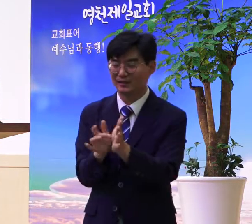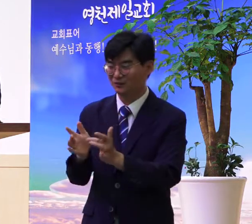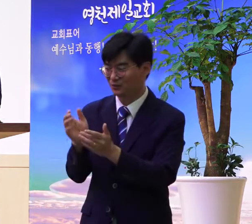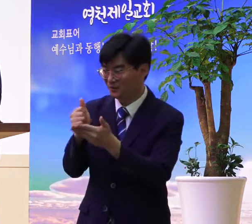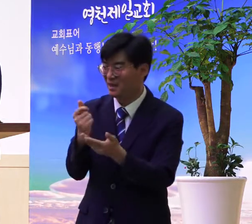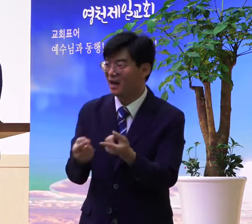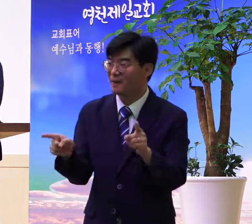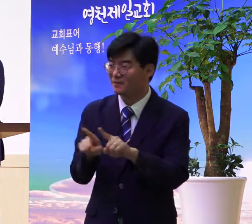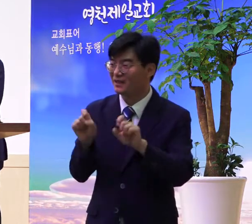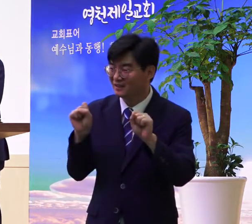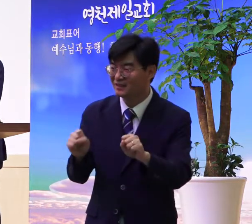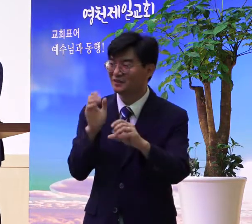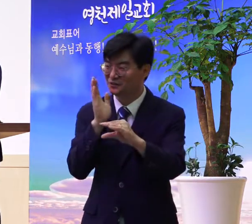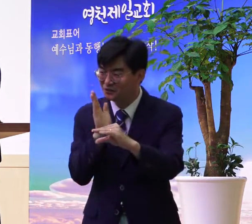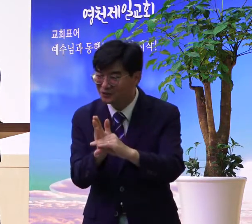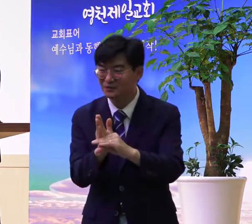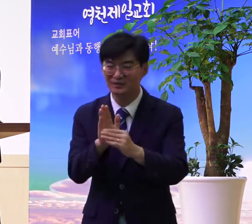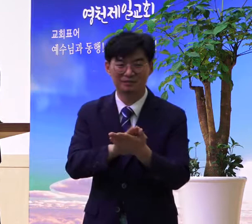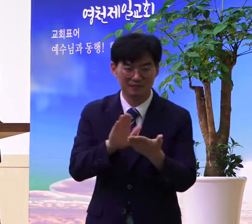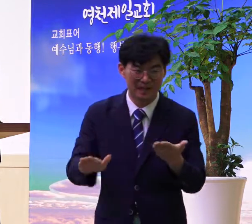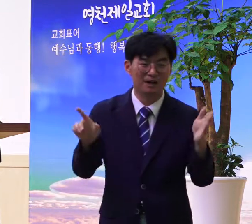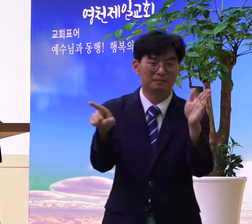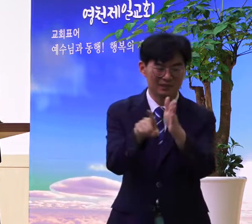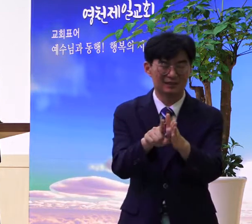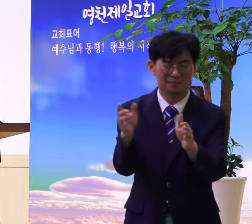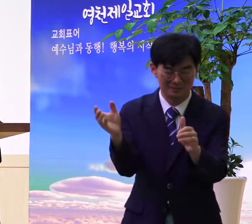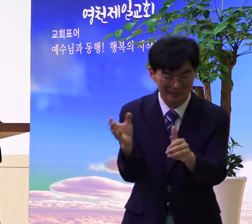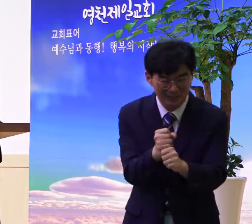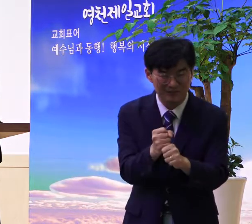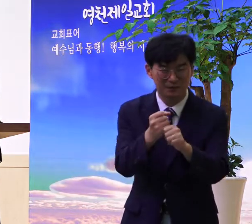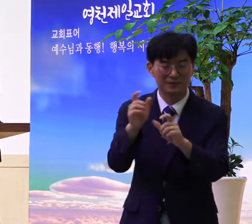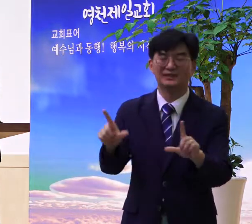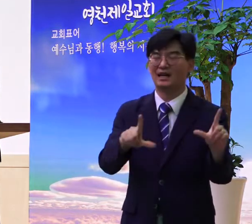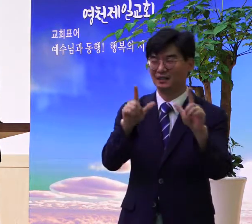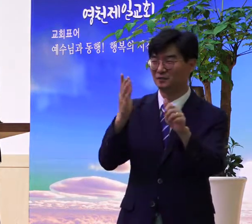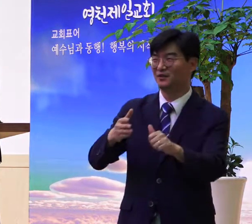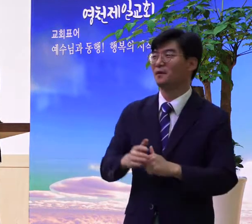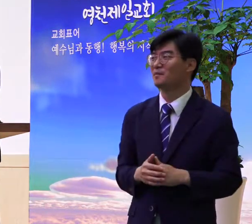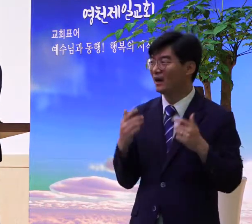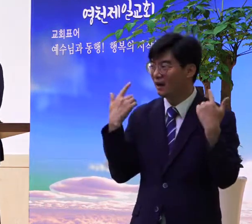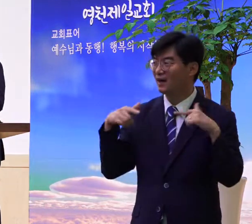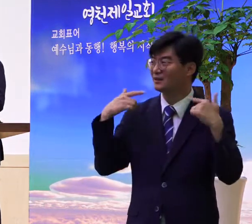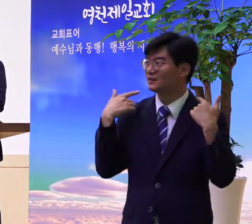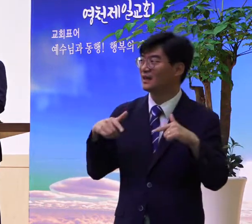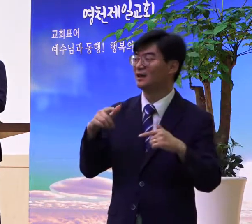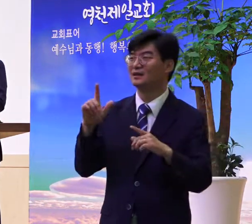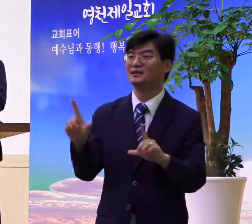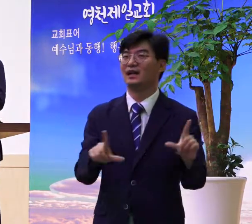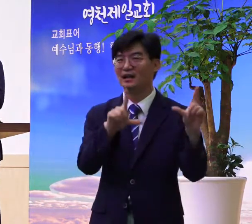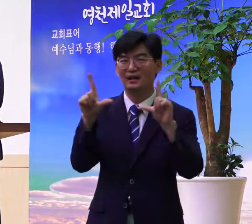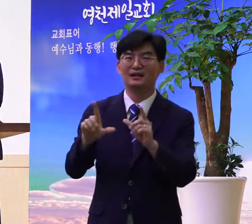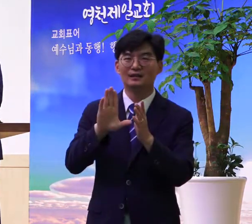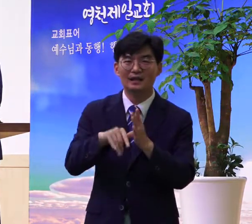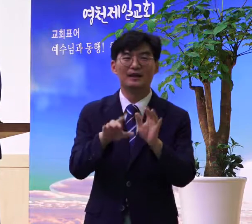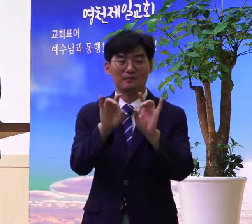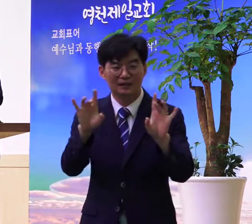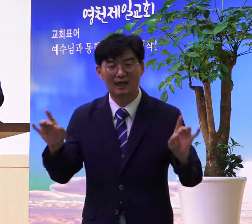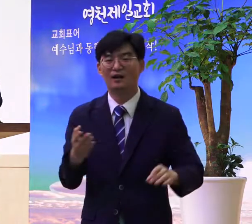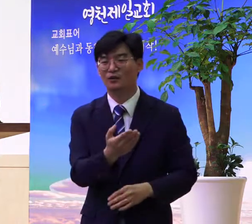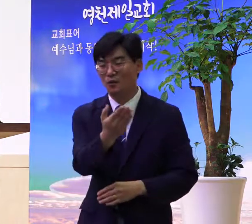믿음을 가지고 여러분들 살아갈 수 있기를 바랍니다. 이렇게 하루하루 매일매일 매 사건마다 그렇게 해서